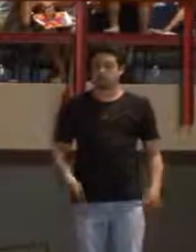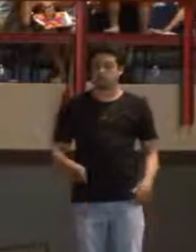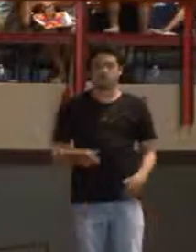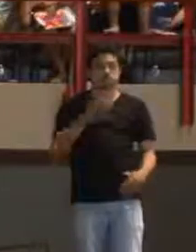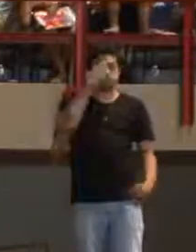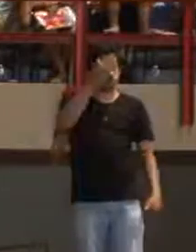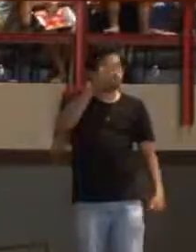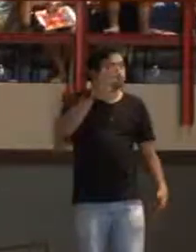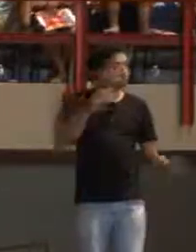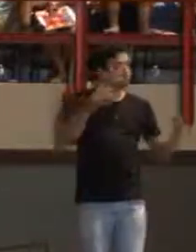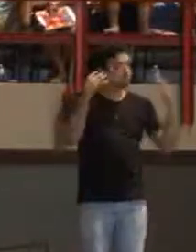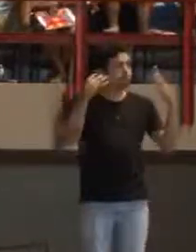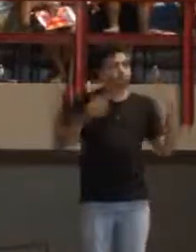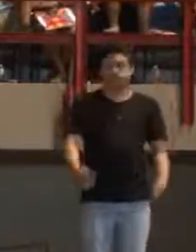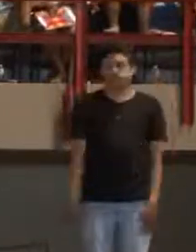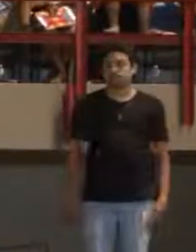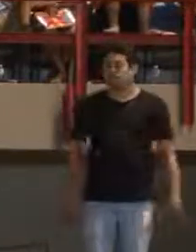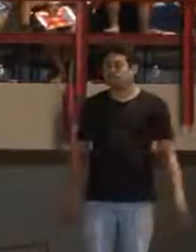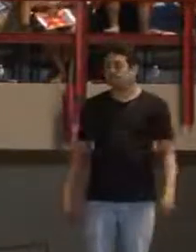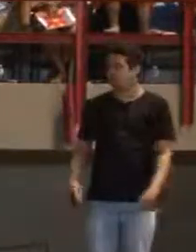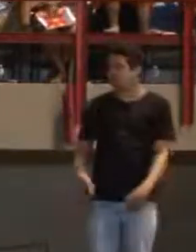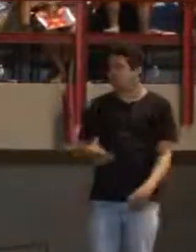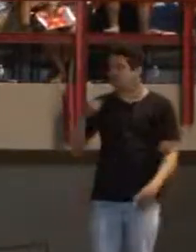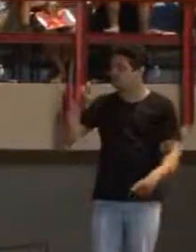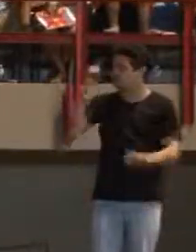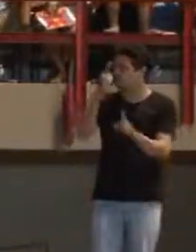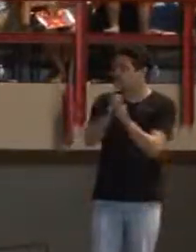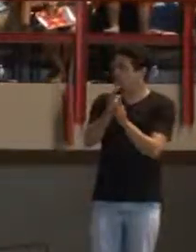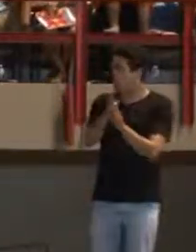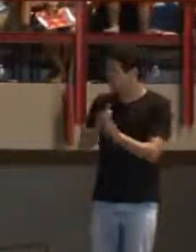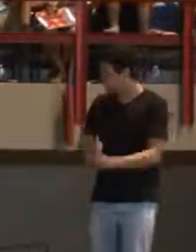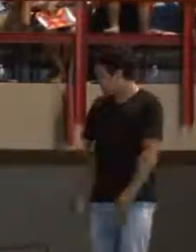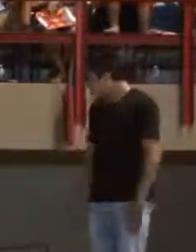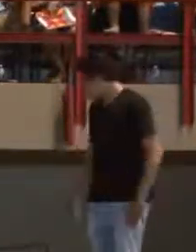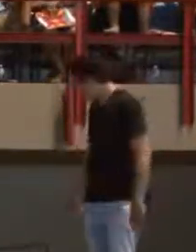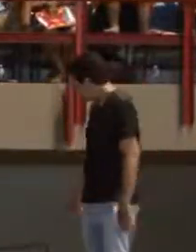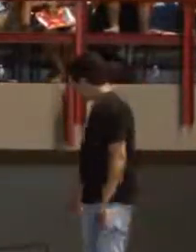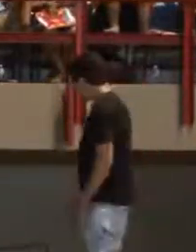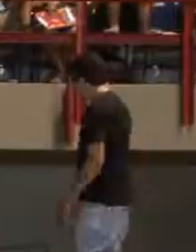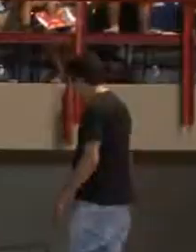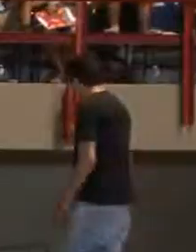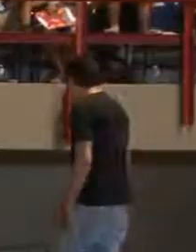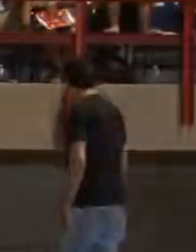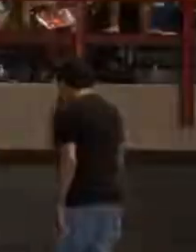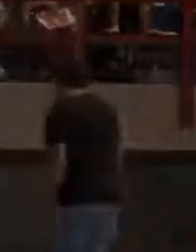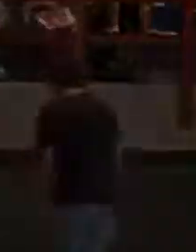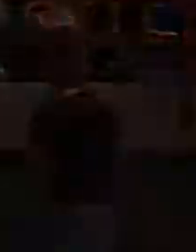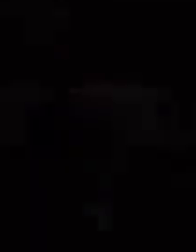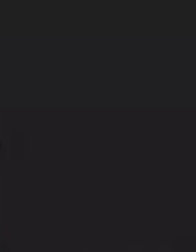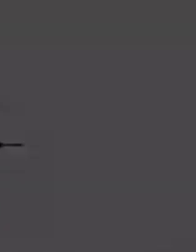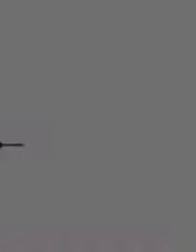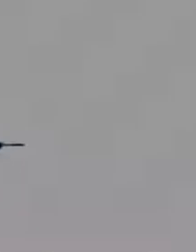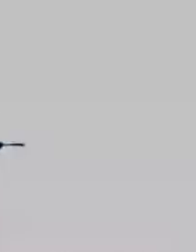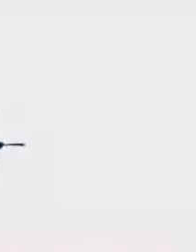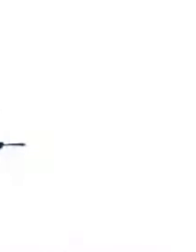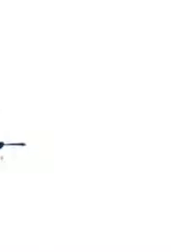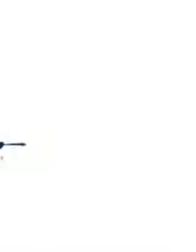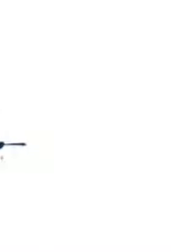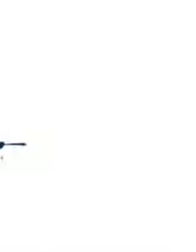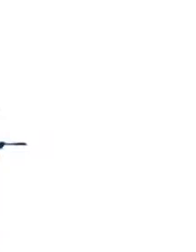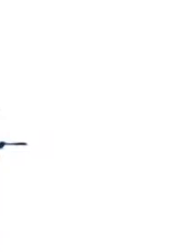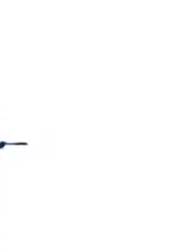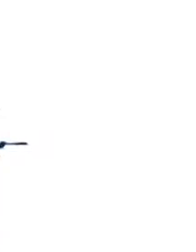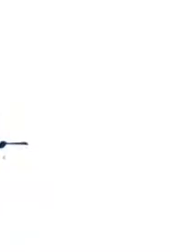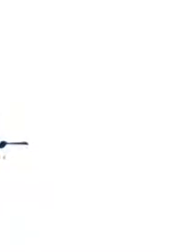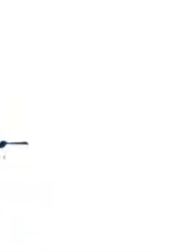gente. Obrigado pela atenção, tá? E até uma próxima oportunidade.